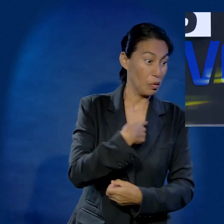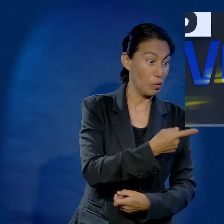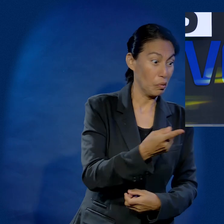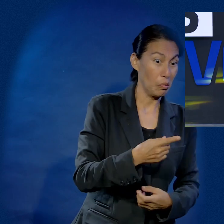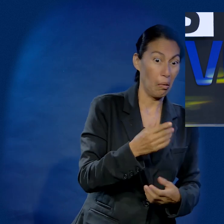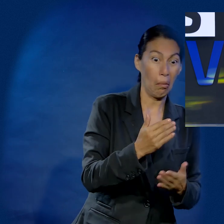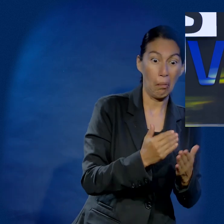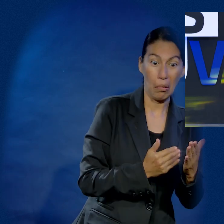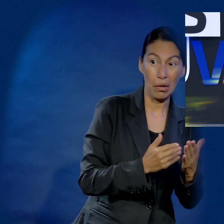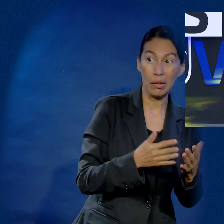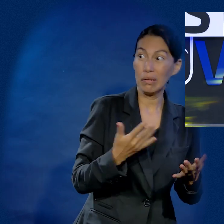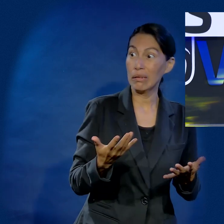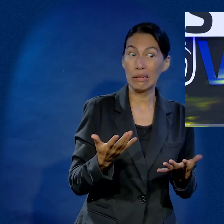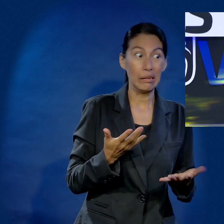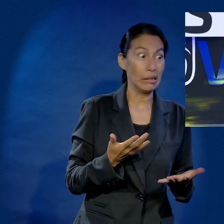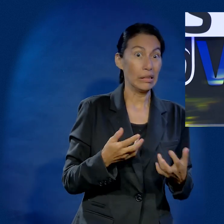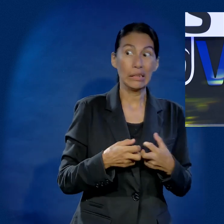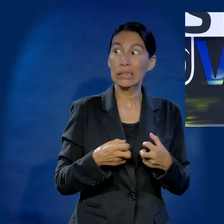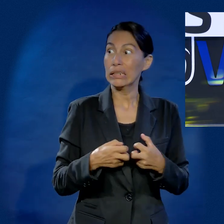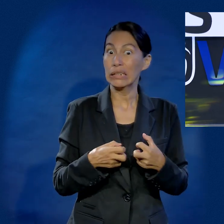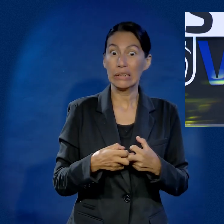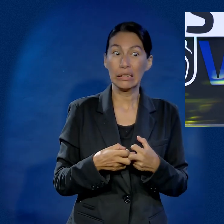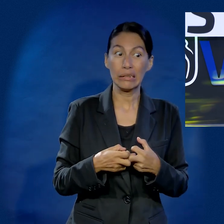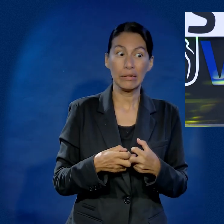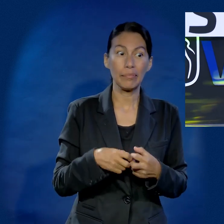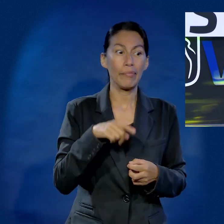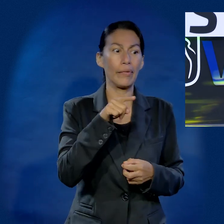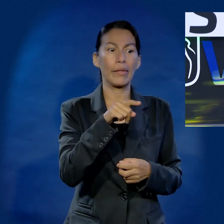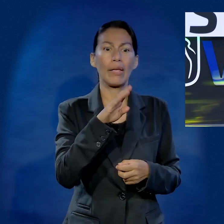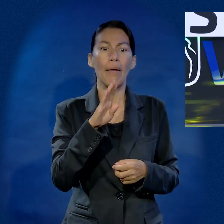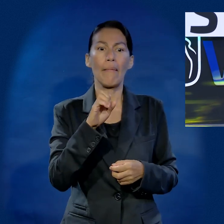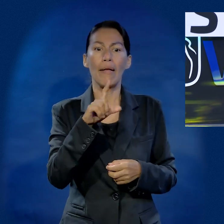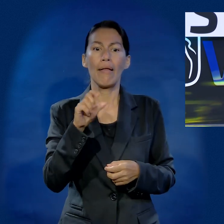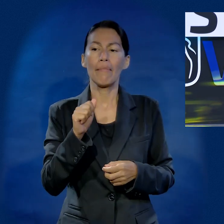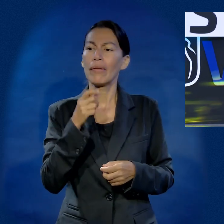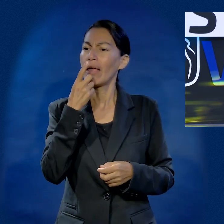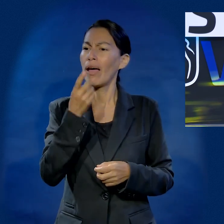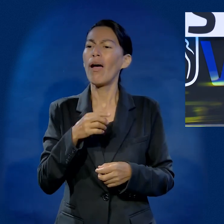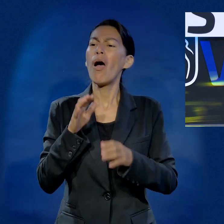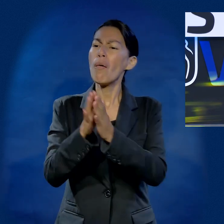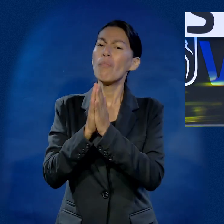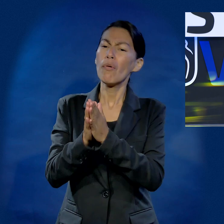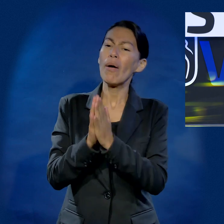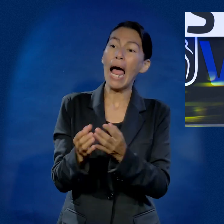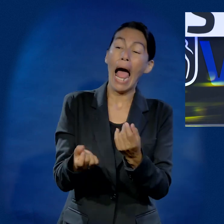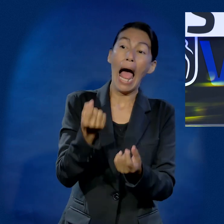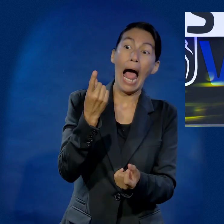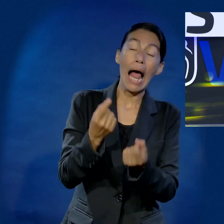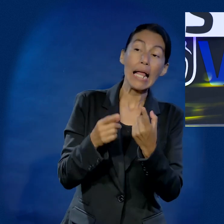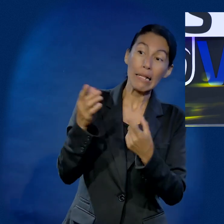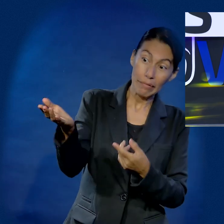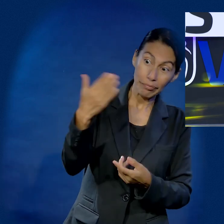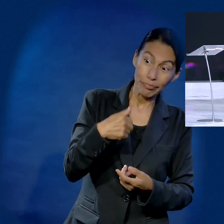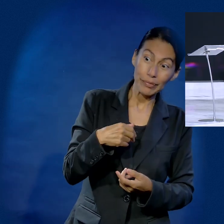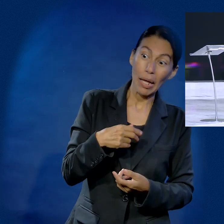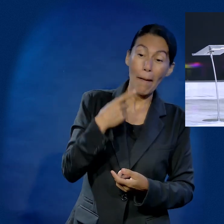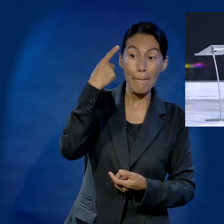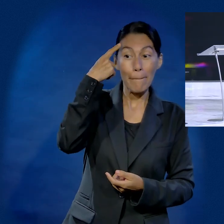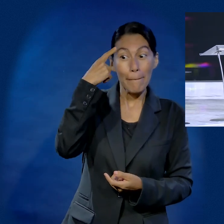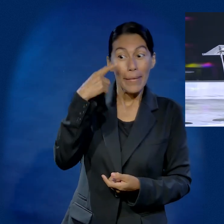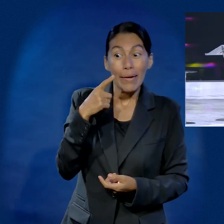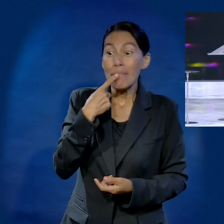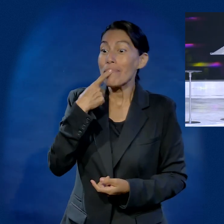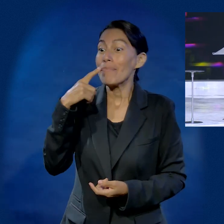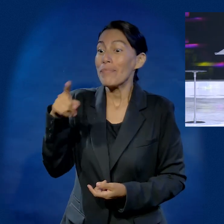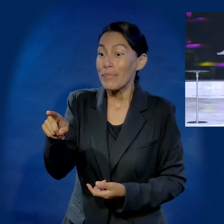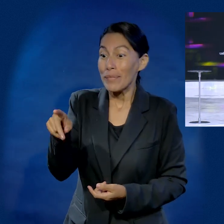Números. Balac dice, ¿saben qué? Tráiganme a alguien que pueda embrujar a esta gente, que les lance una maldición, un hechizo, lo que